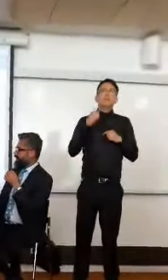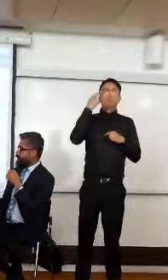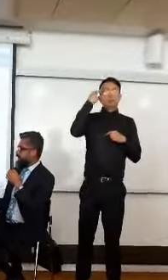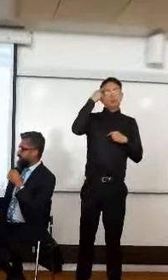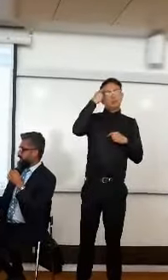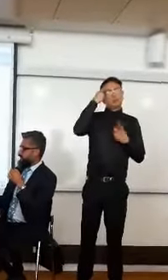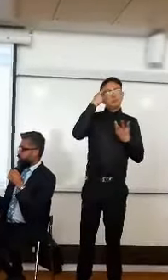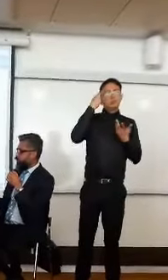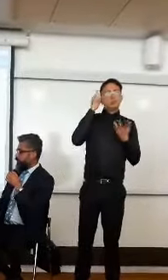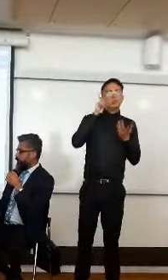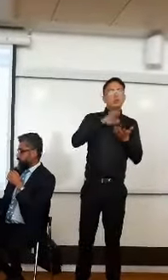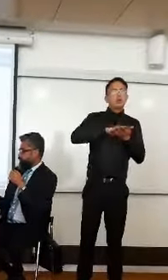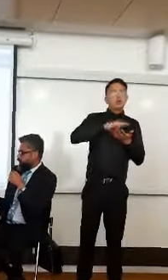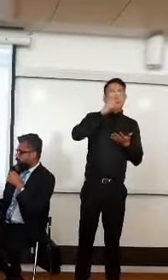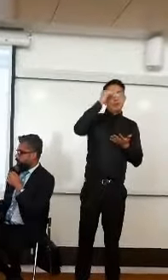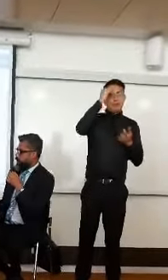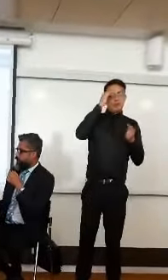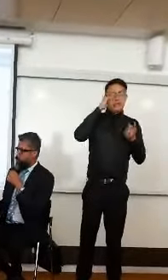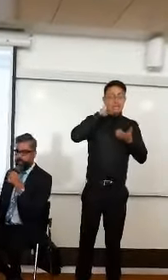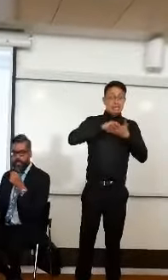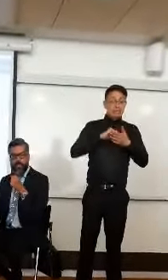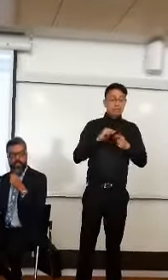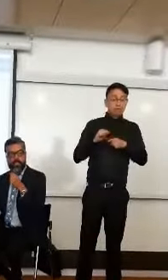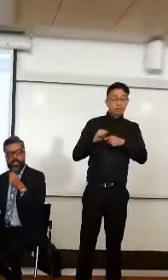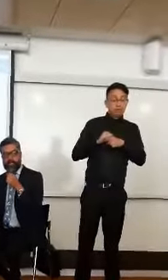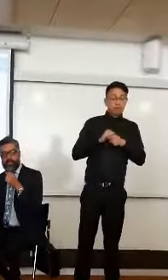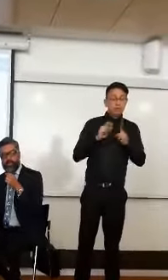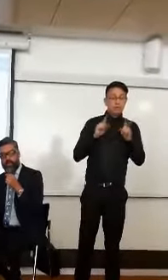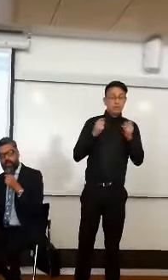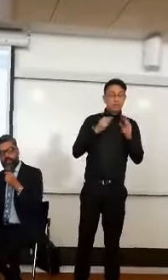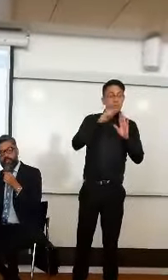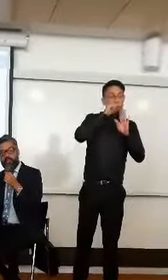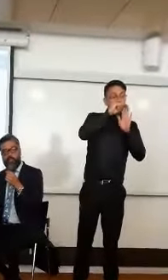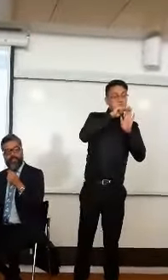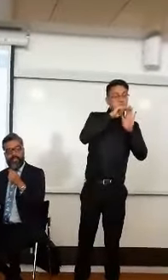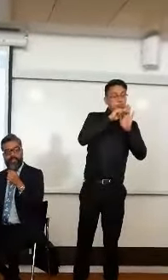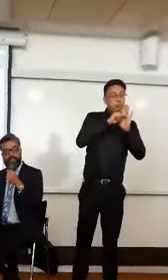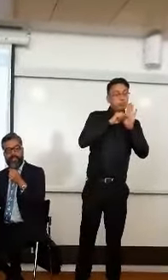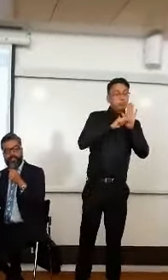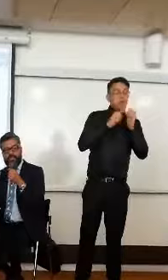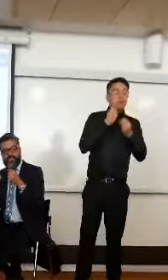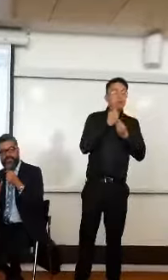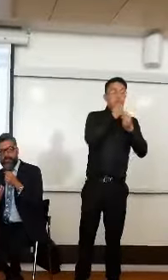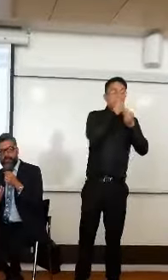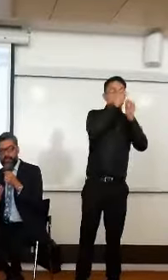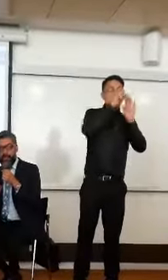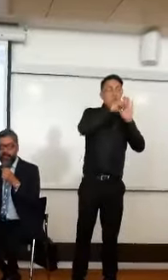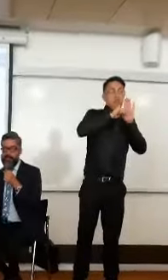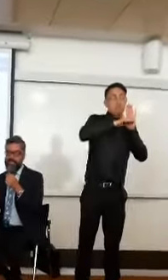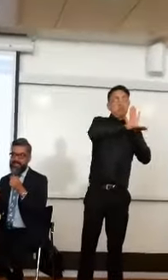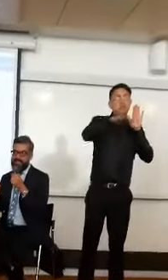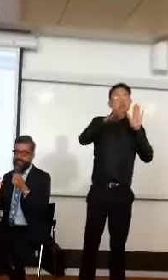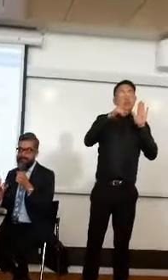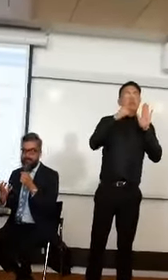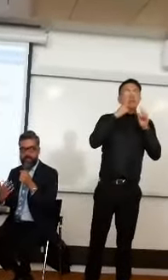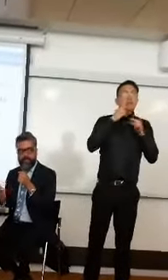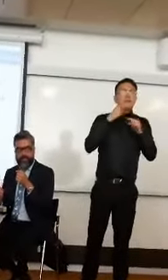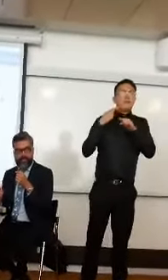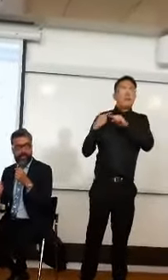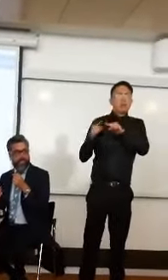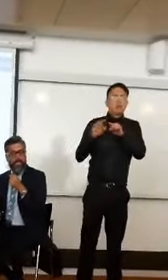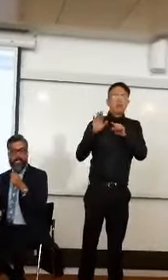aprestar, digamos, este ejercicio político que se pone, es de política pública, la construcción colectiva, tener en cuenta los distintos saberes, las